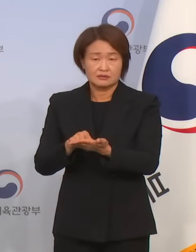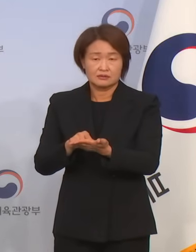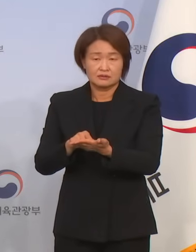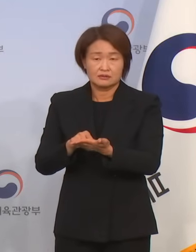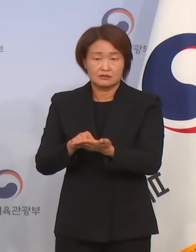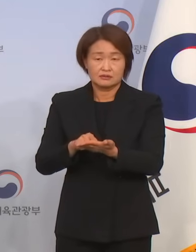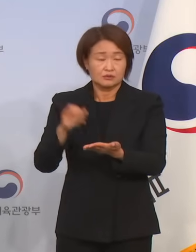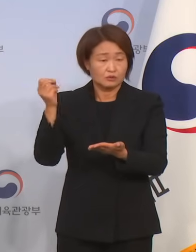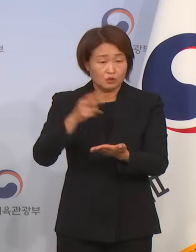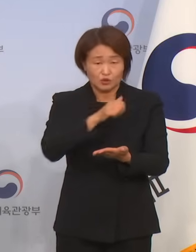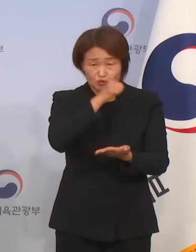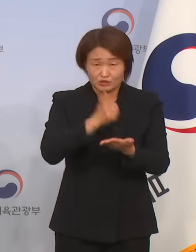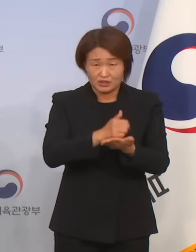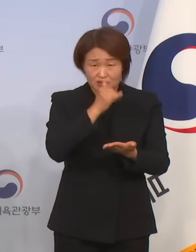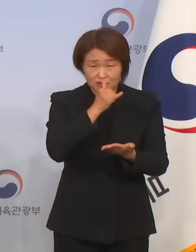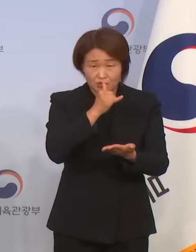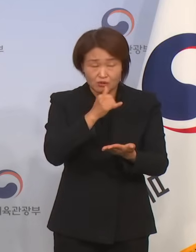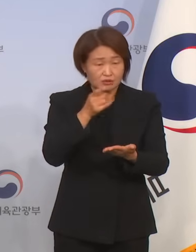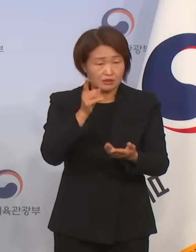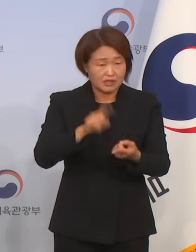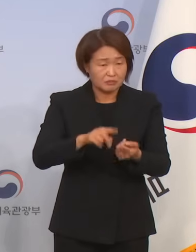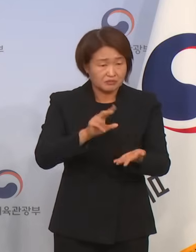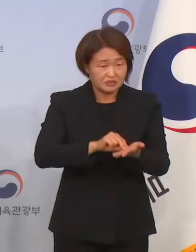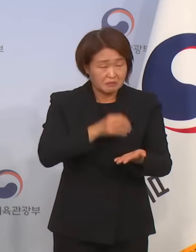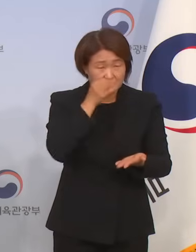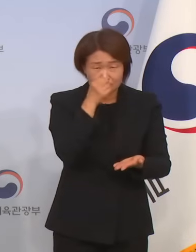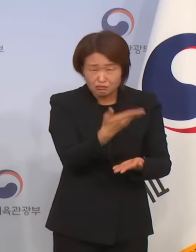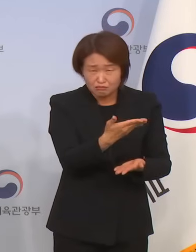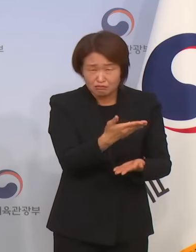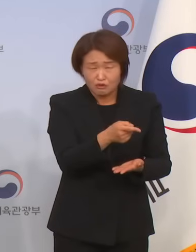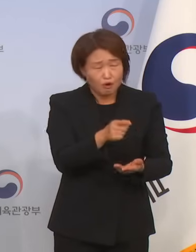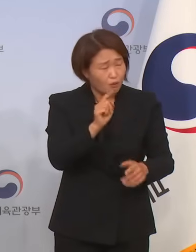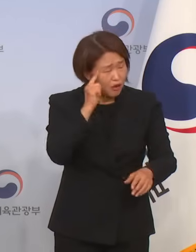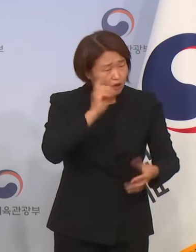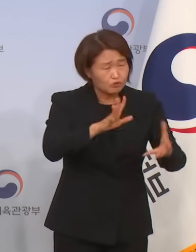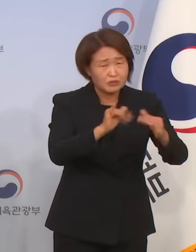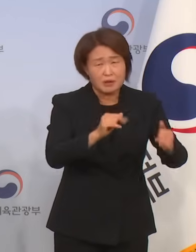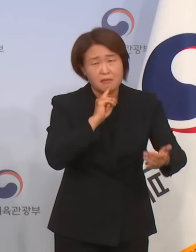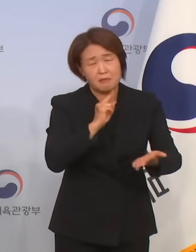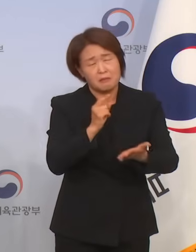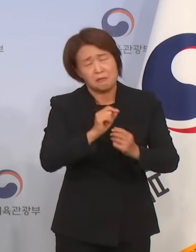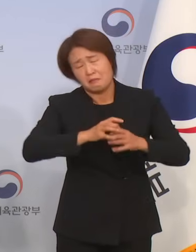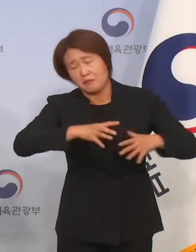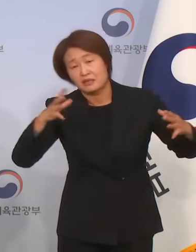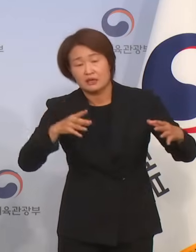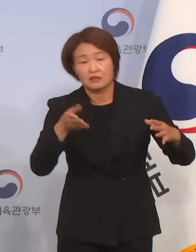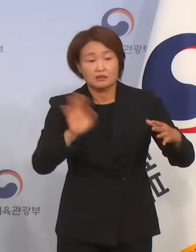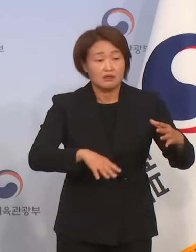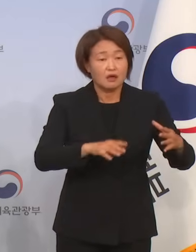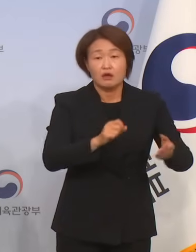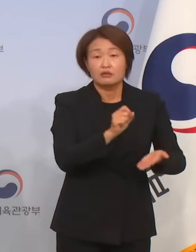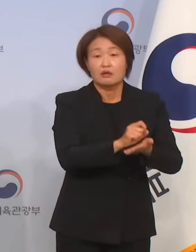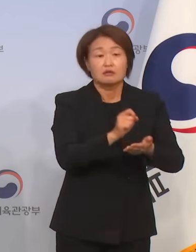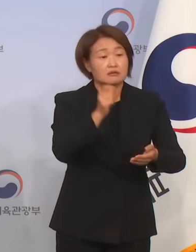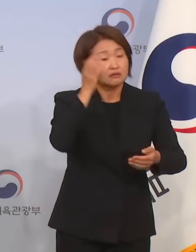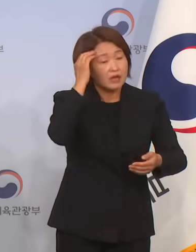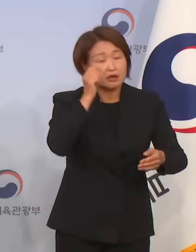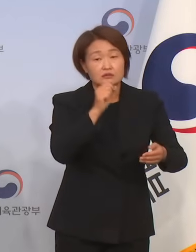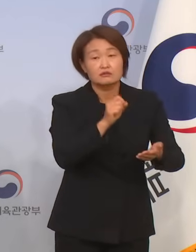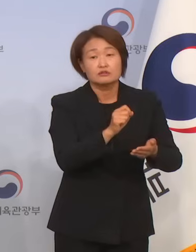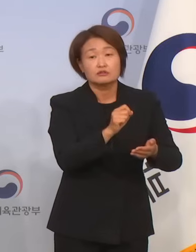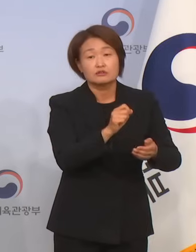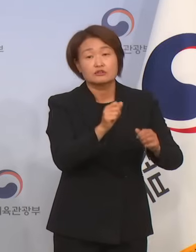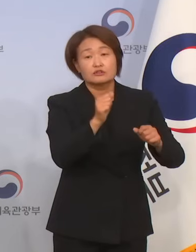그 사명 과정에서도 국민의 많은 논란을 일으켰던 사명 과정에서도 대한체육회에서 사면 규정을 폐지했음에도